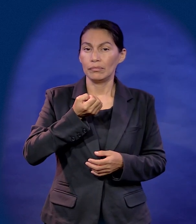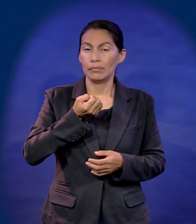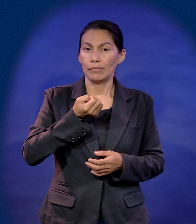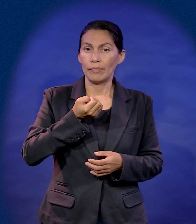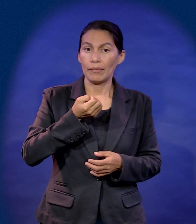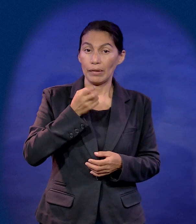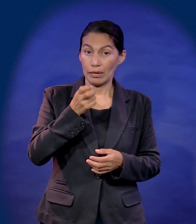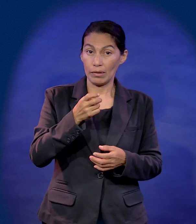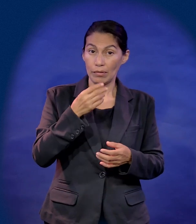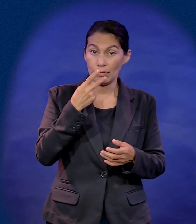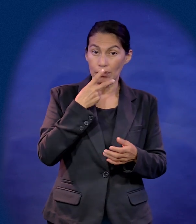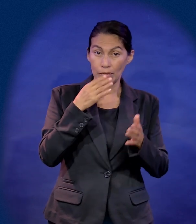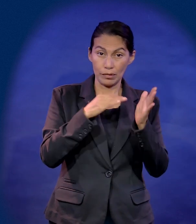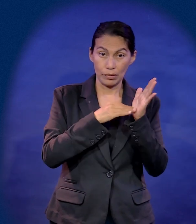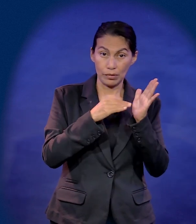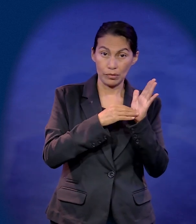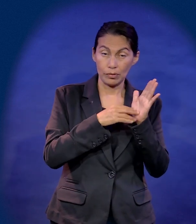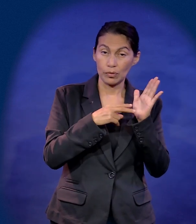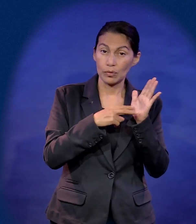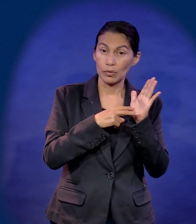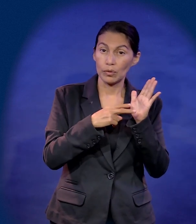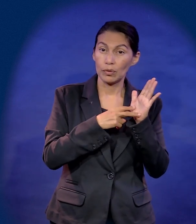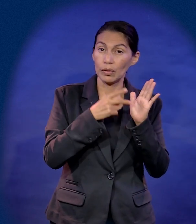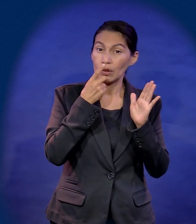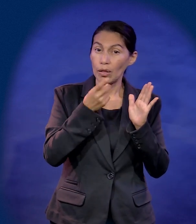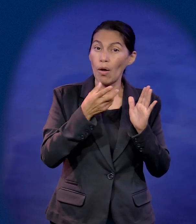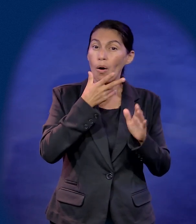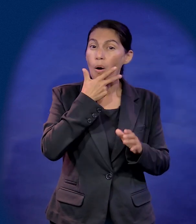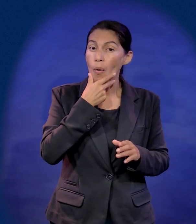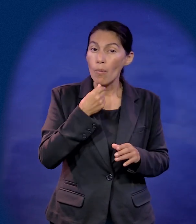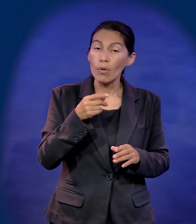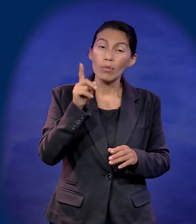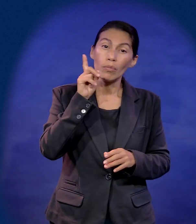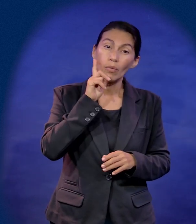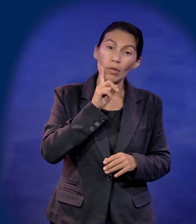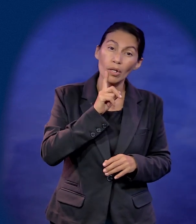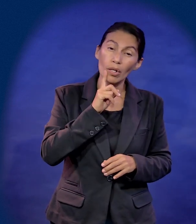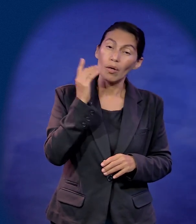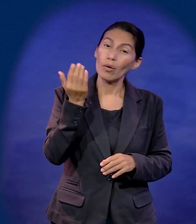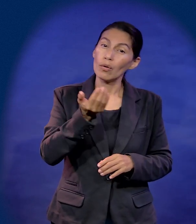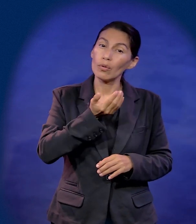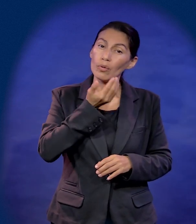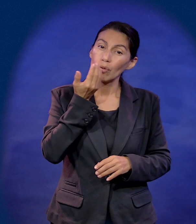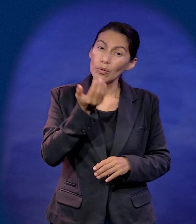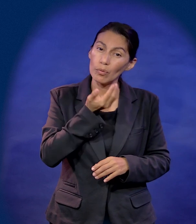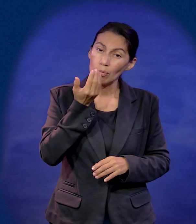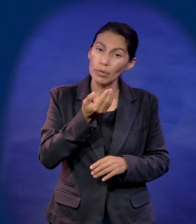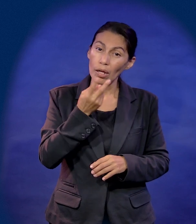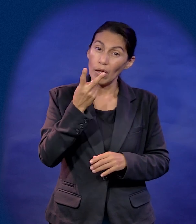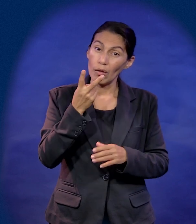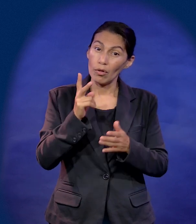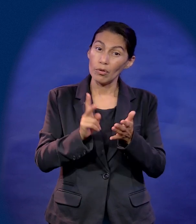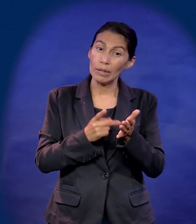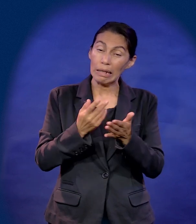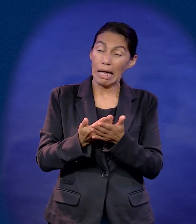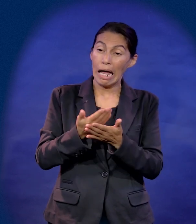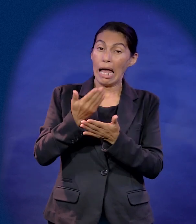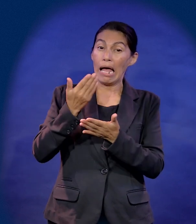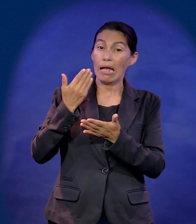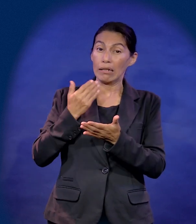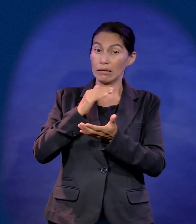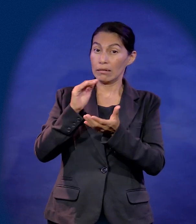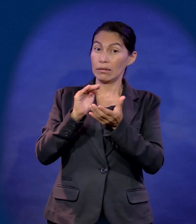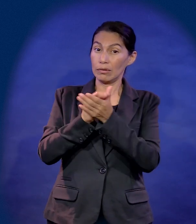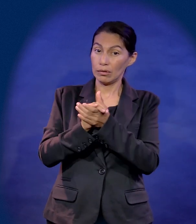como dice esta preciosa cita que me enseñaron desde la facultad, que se me hace preciosa. Si los hombres y las mujeres tienen el hábito de orar 2 veces al